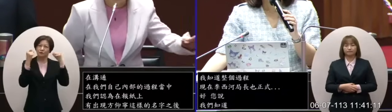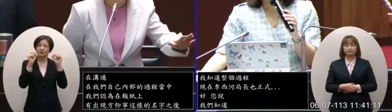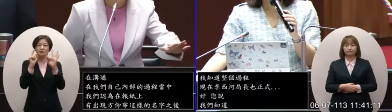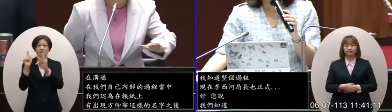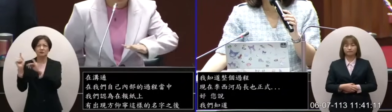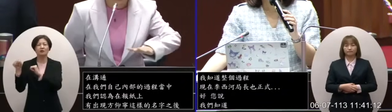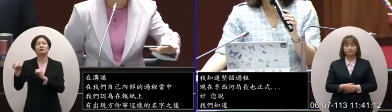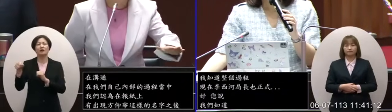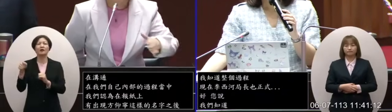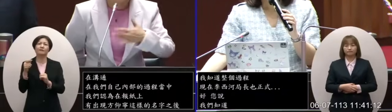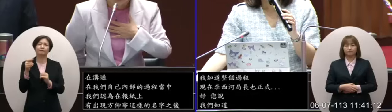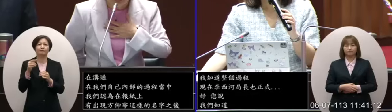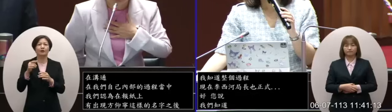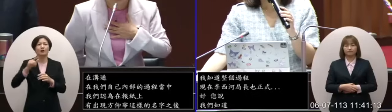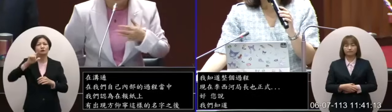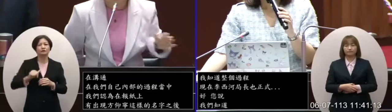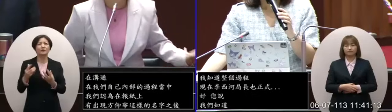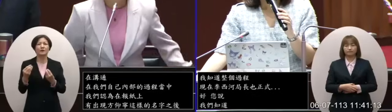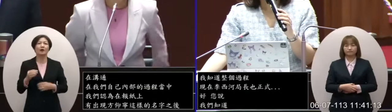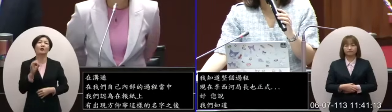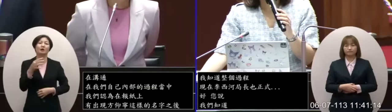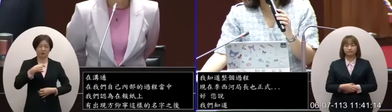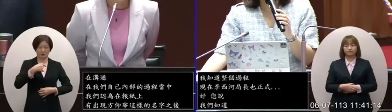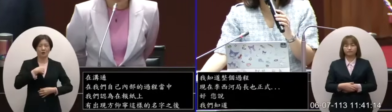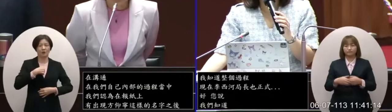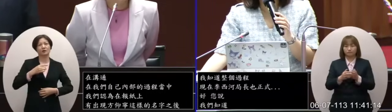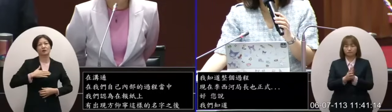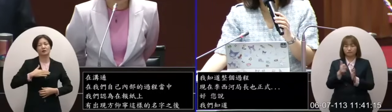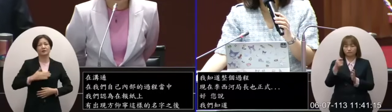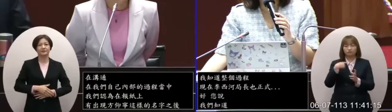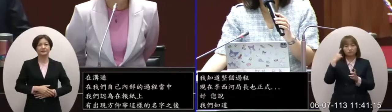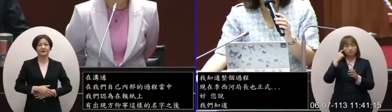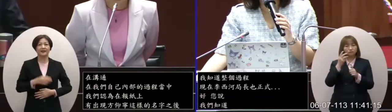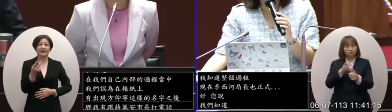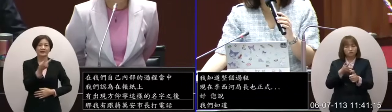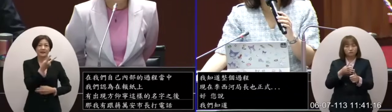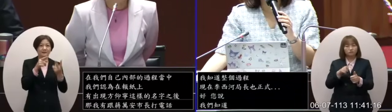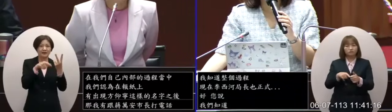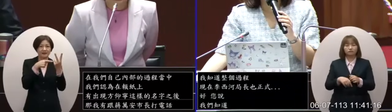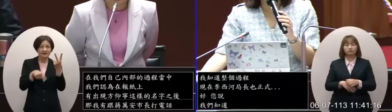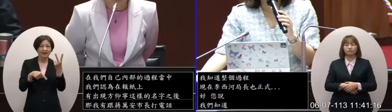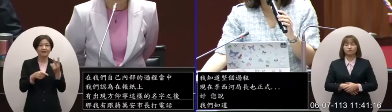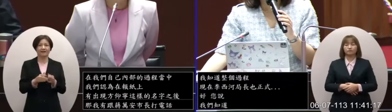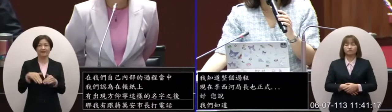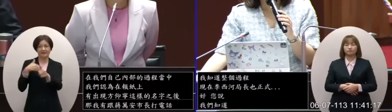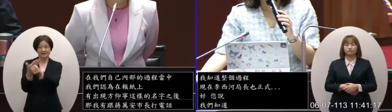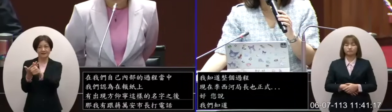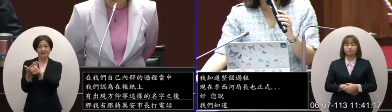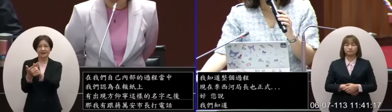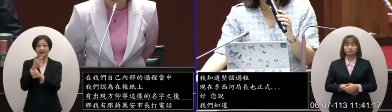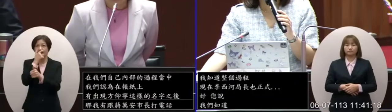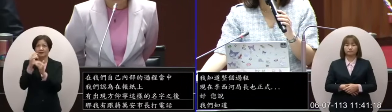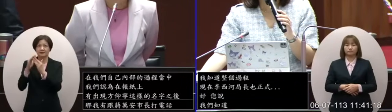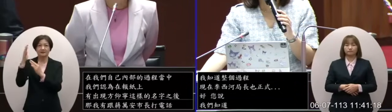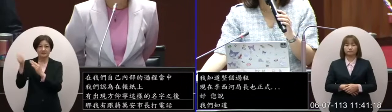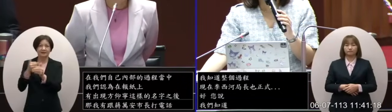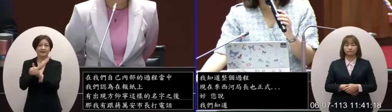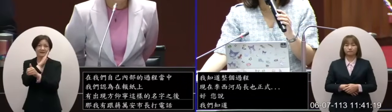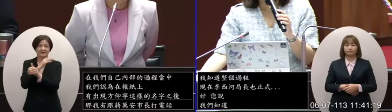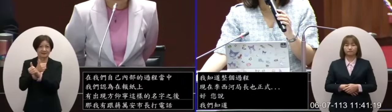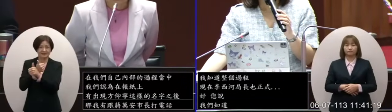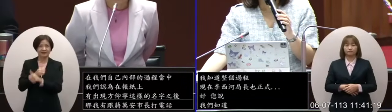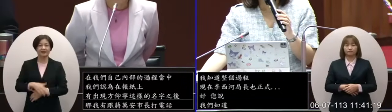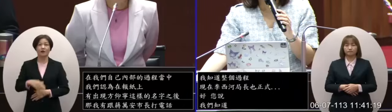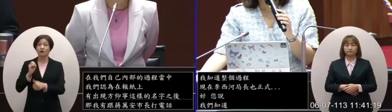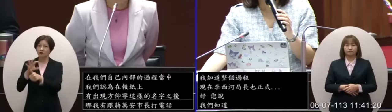因为学经历的完整性在我手中，所以我把两位的学经历提供给他们参考。但是呢，我告诉他说，我认